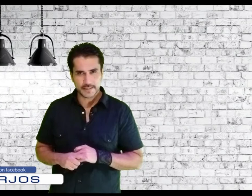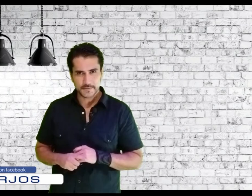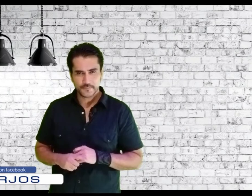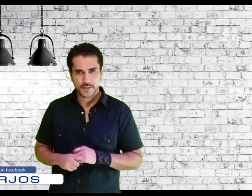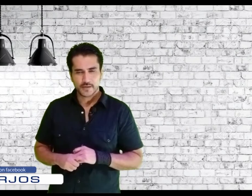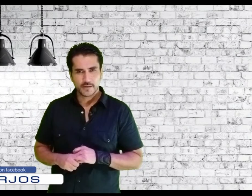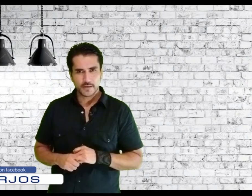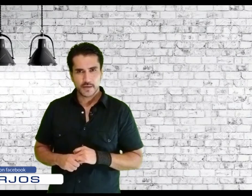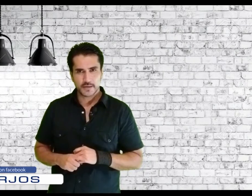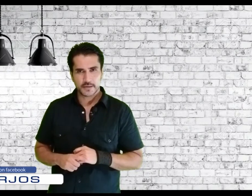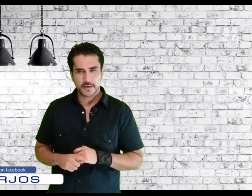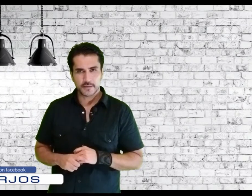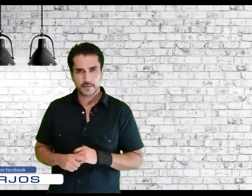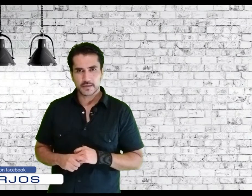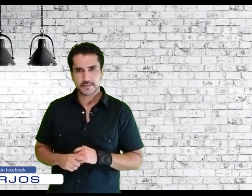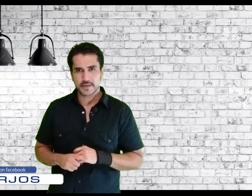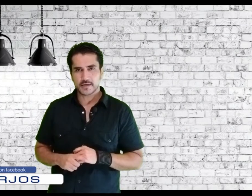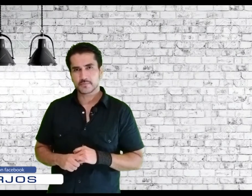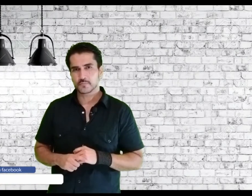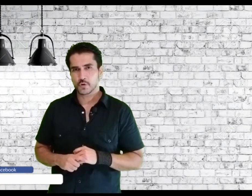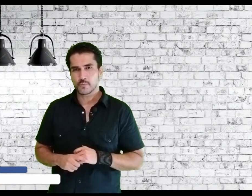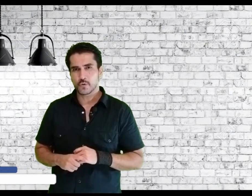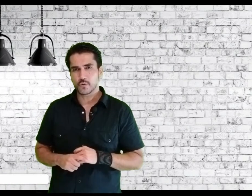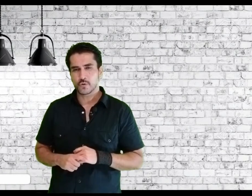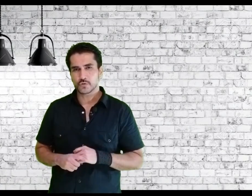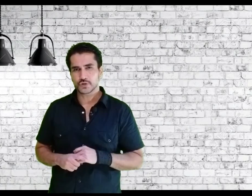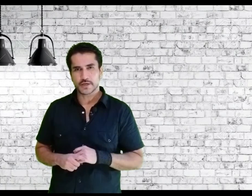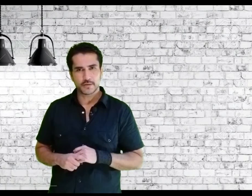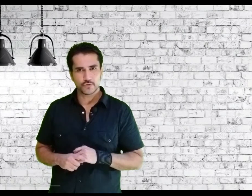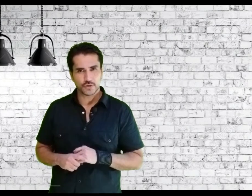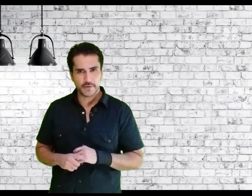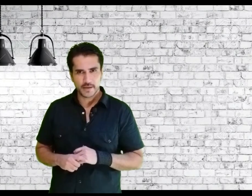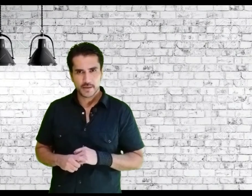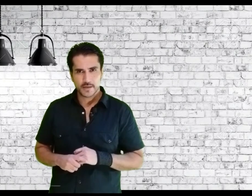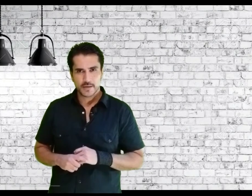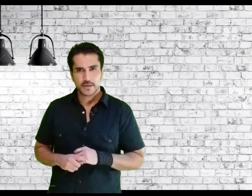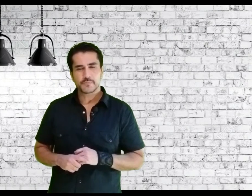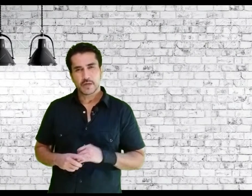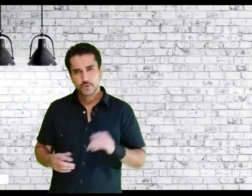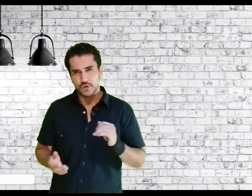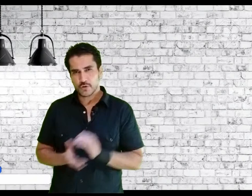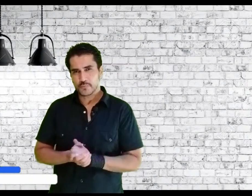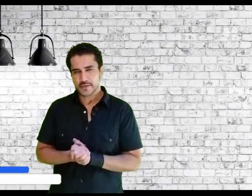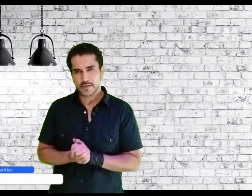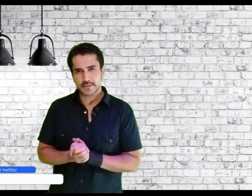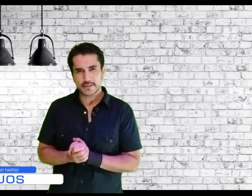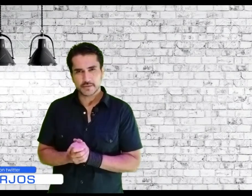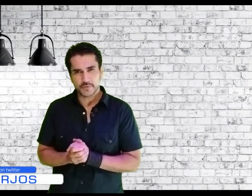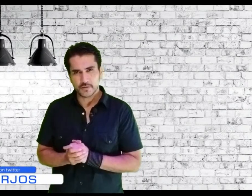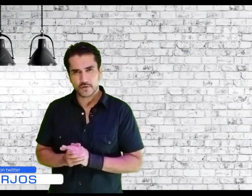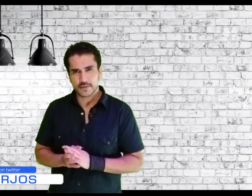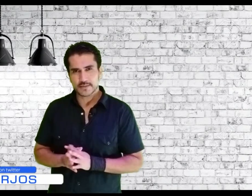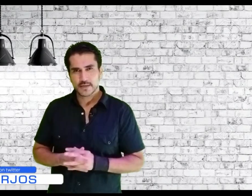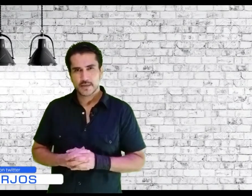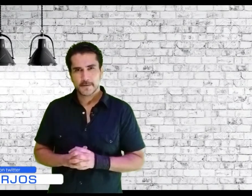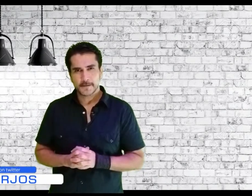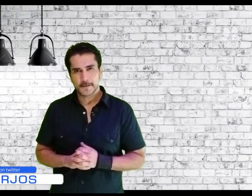Zairjos, y en Instagram como Zairjos TV. Esperamos nos acompañen el siguiente miércoles. No